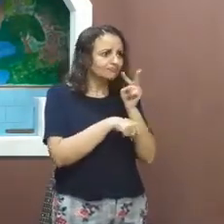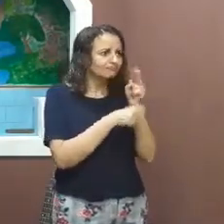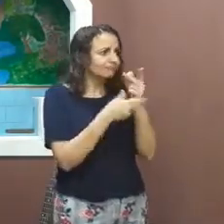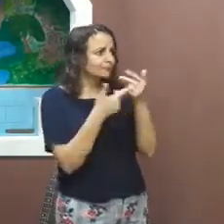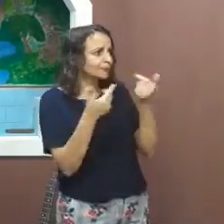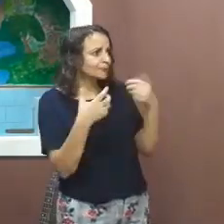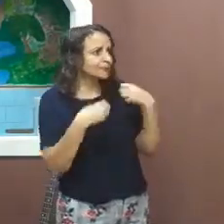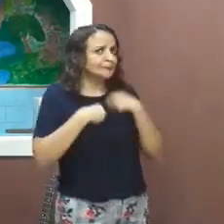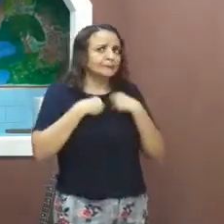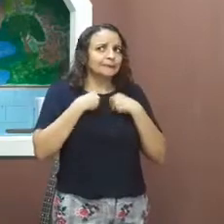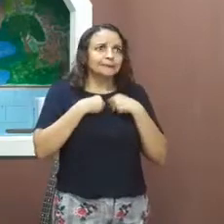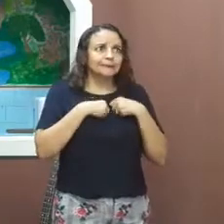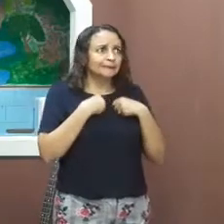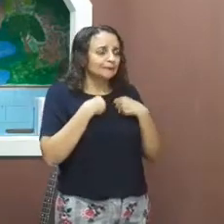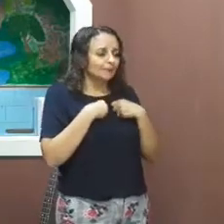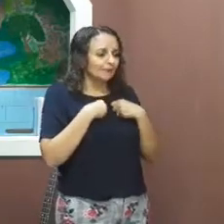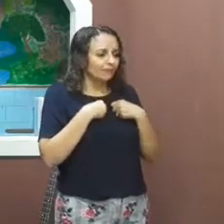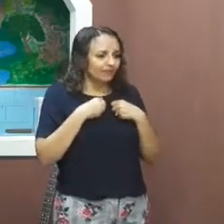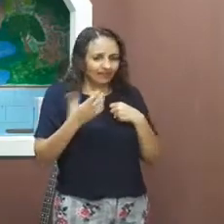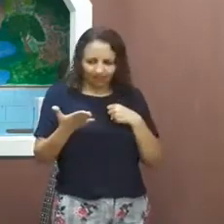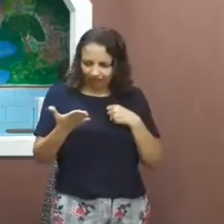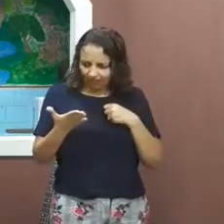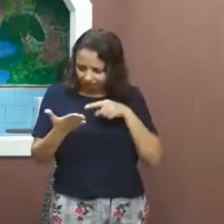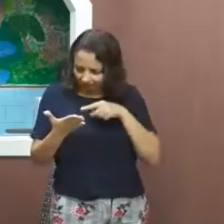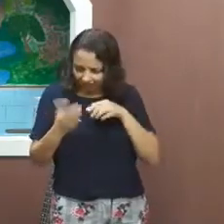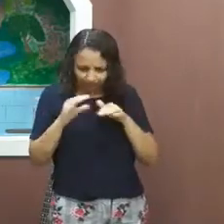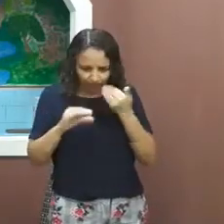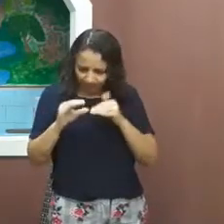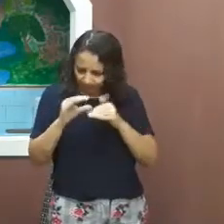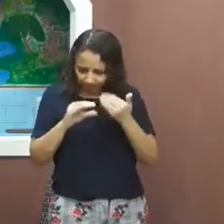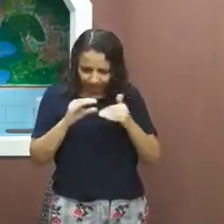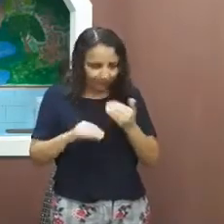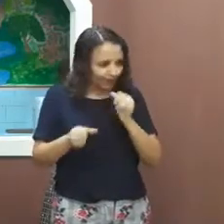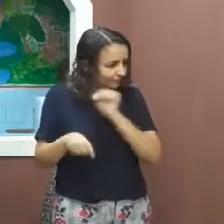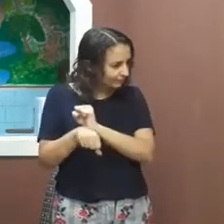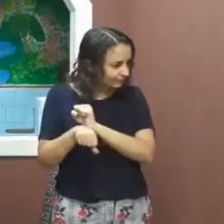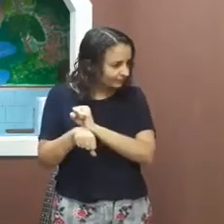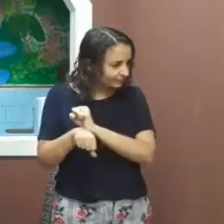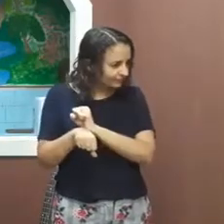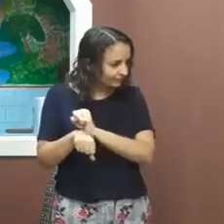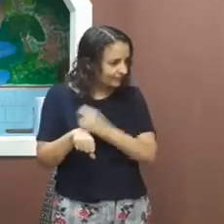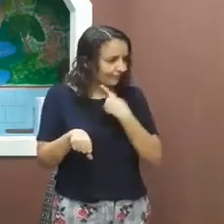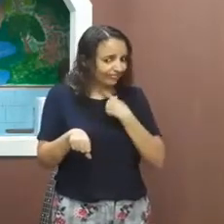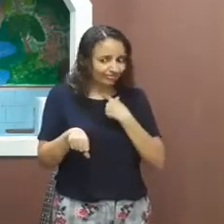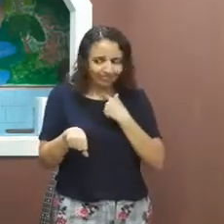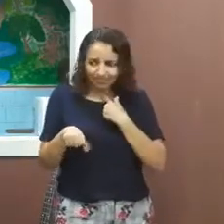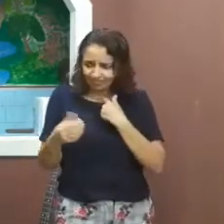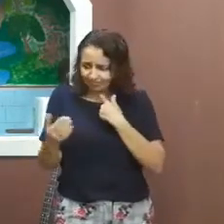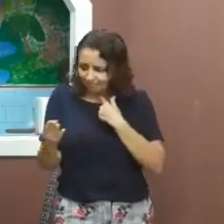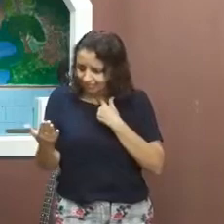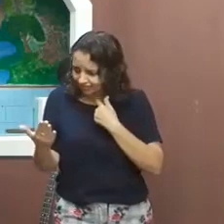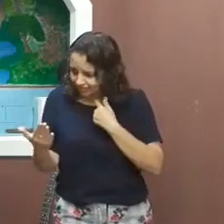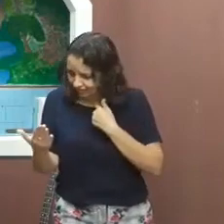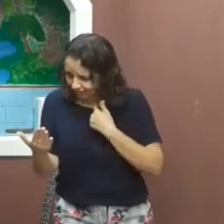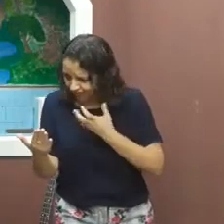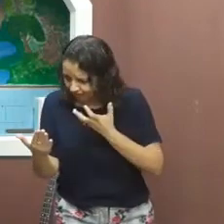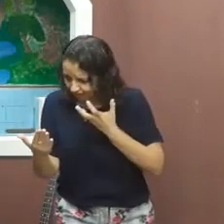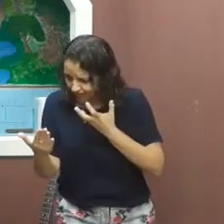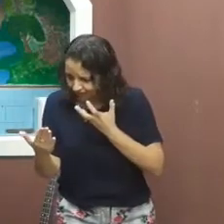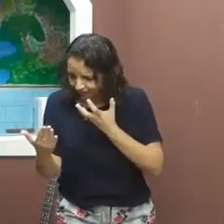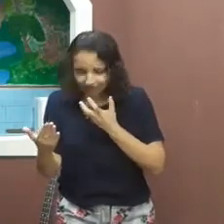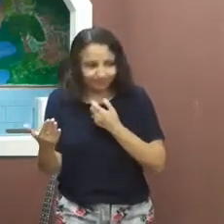coisas desse mundo caótico que está colocando desejos em você, que está deixando você